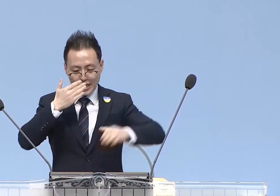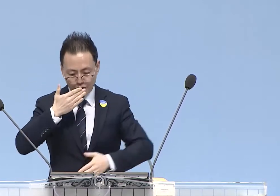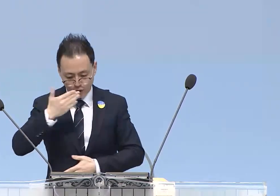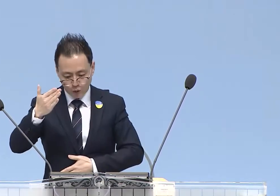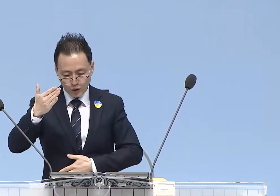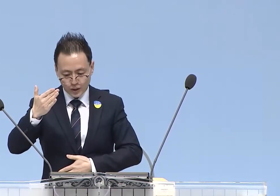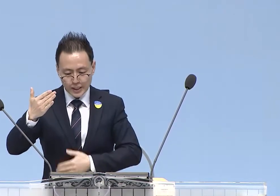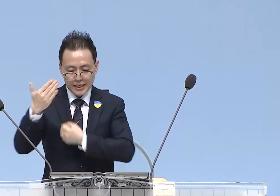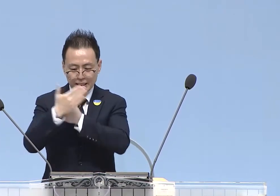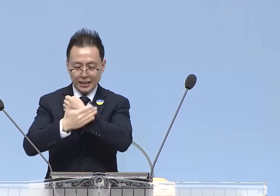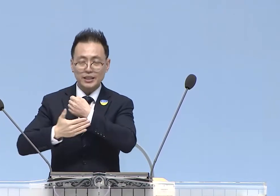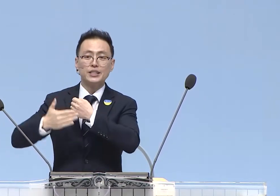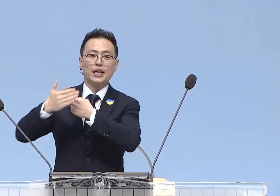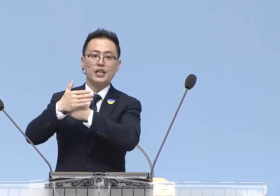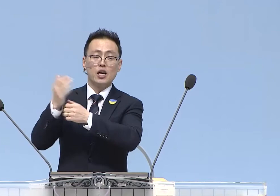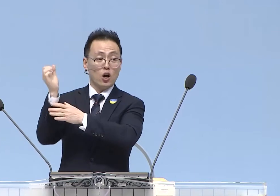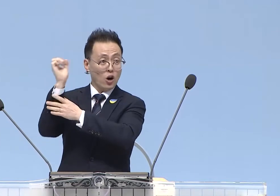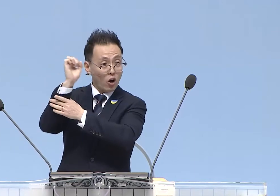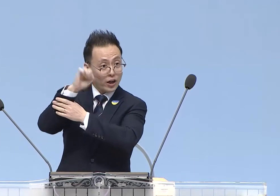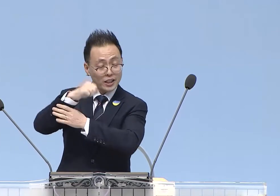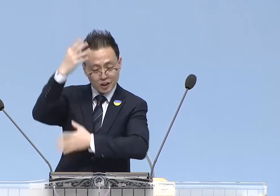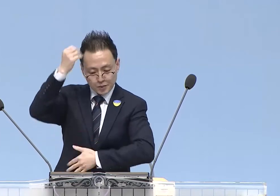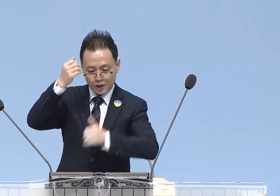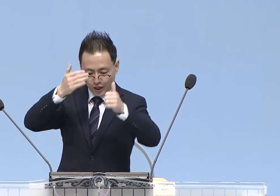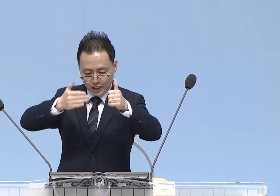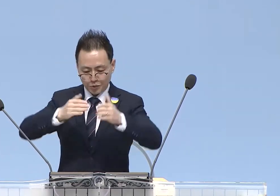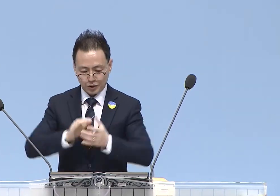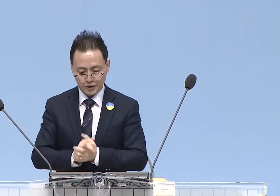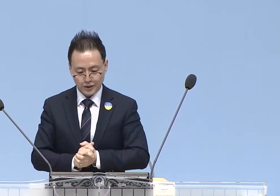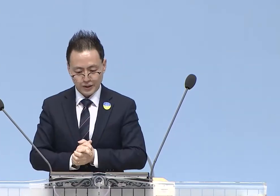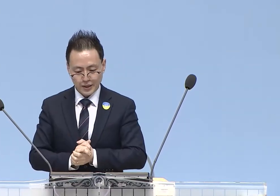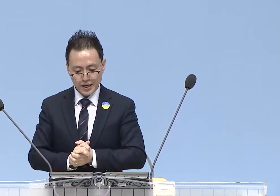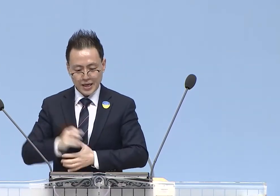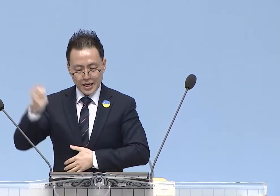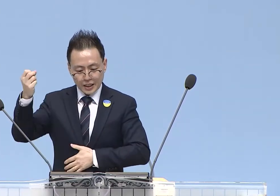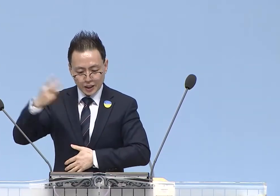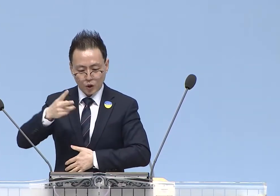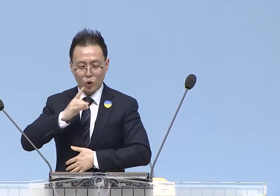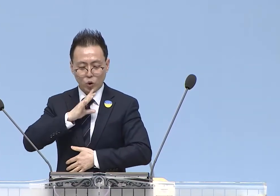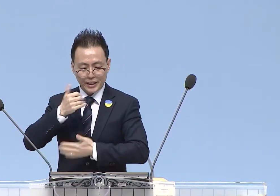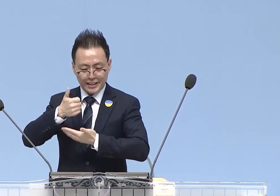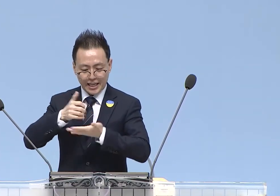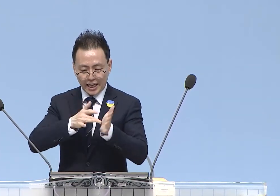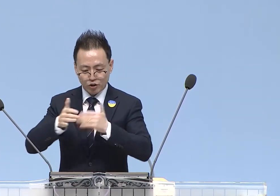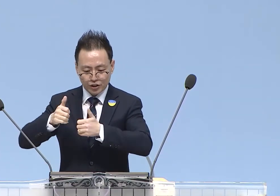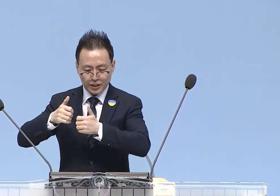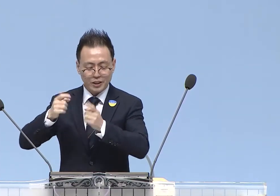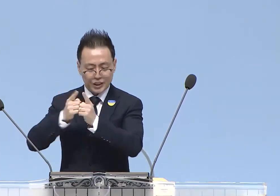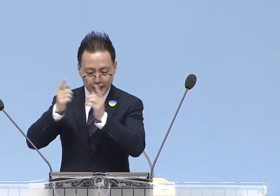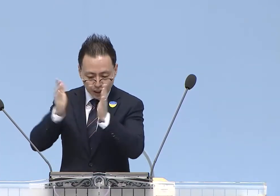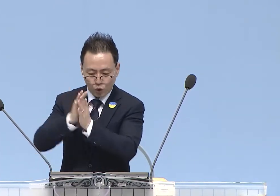수 있도록 은혜를 허락하셨음을 기억하십시오. 그리고 독생자 예수께서 친히